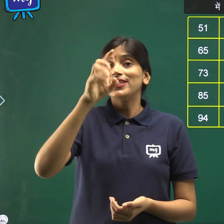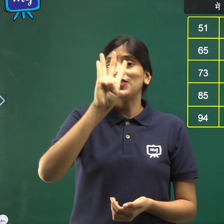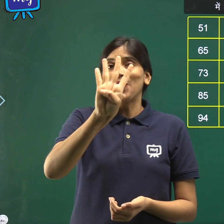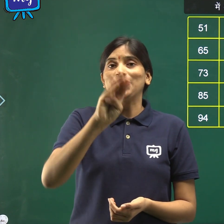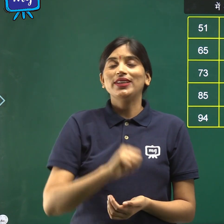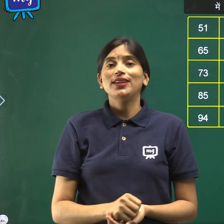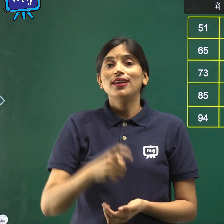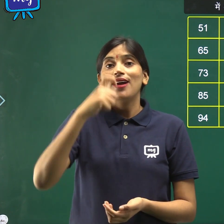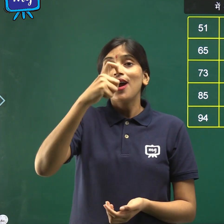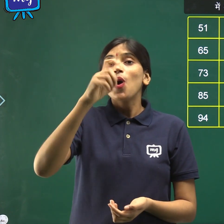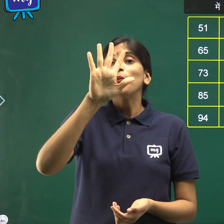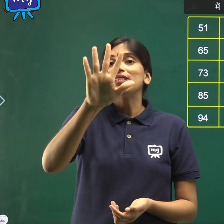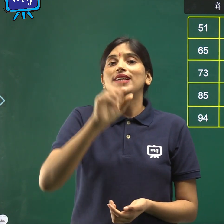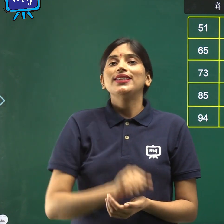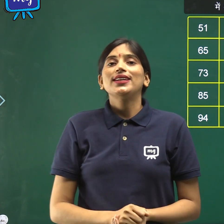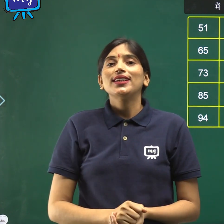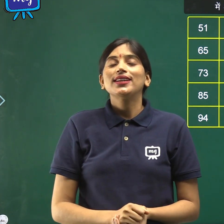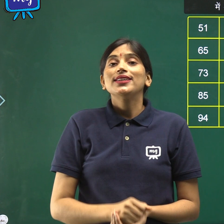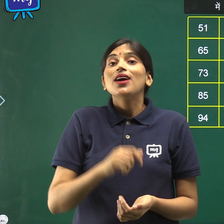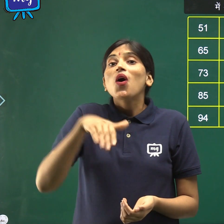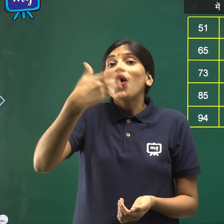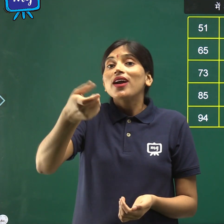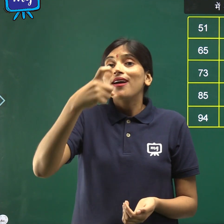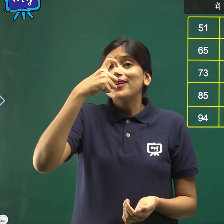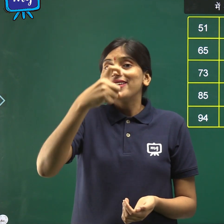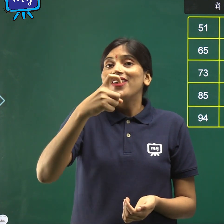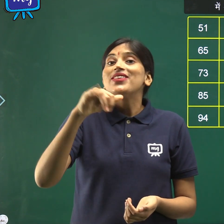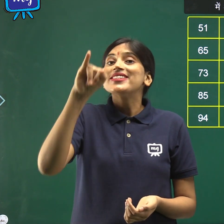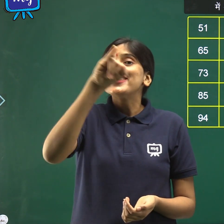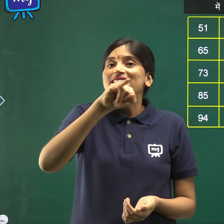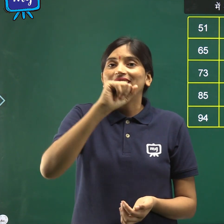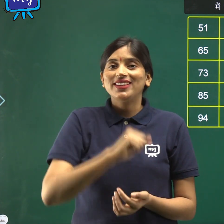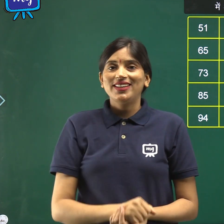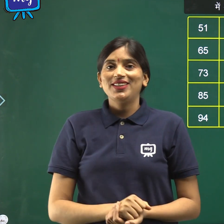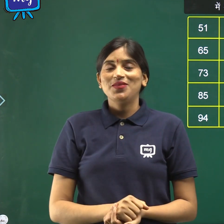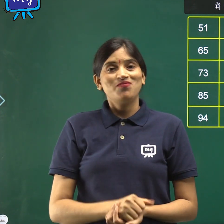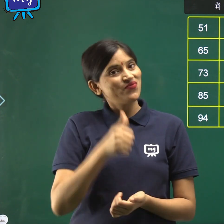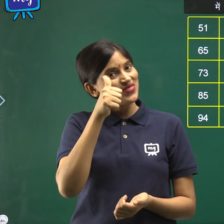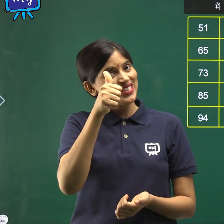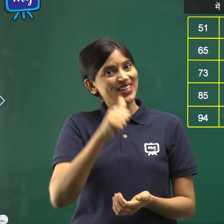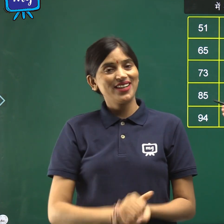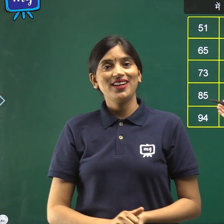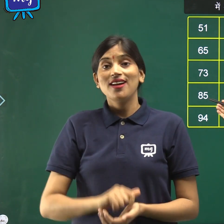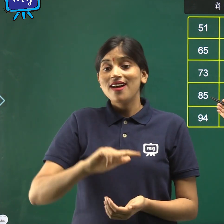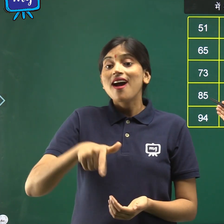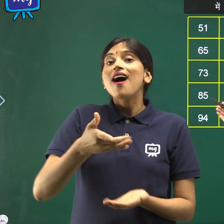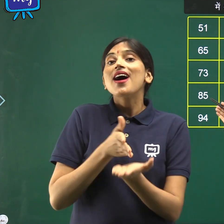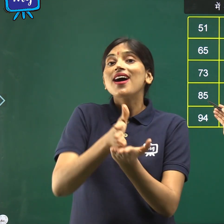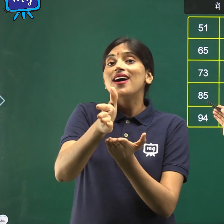74, 75 और 76। ठीक है, आगे